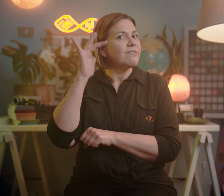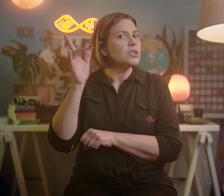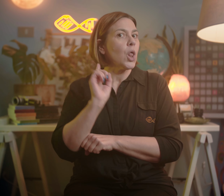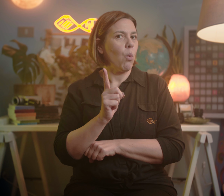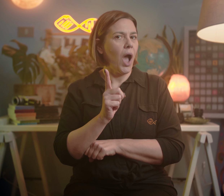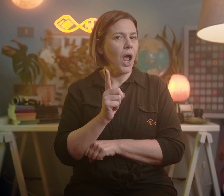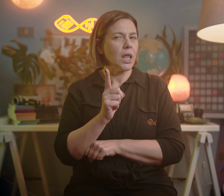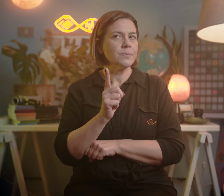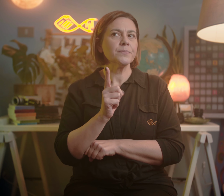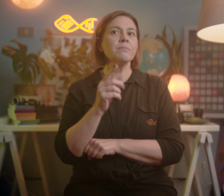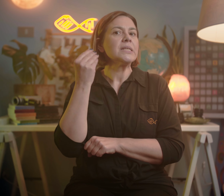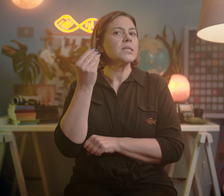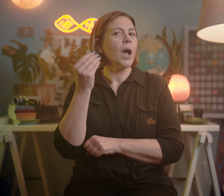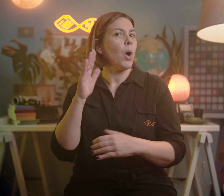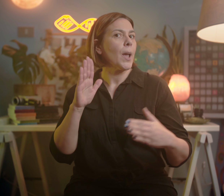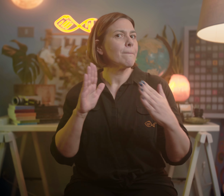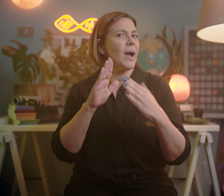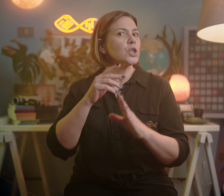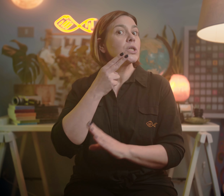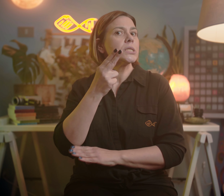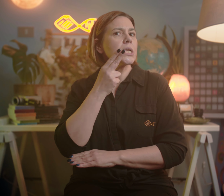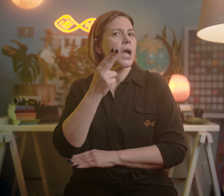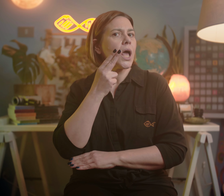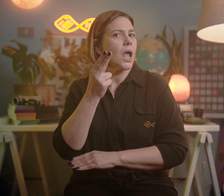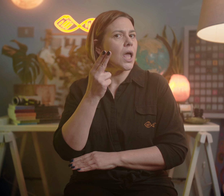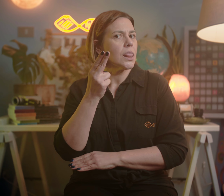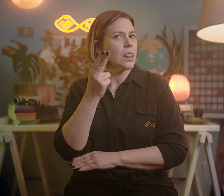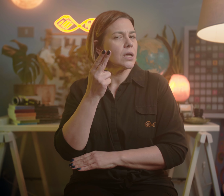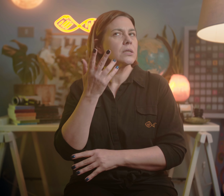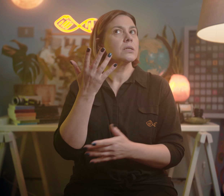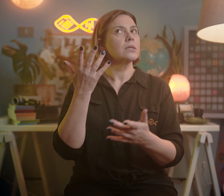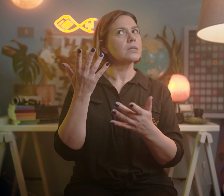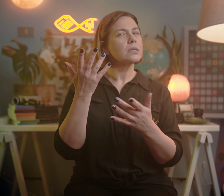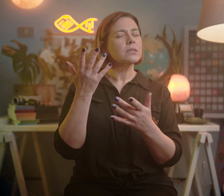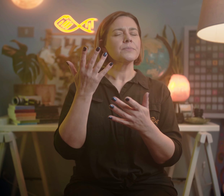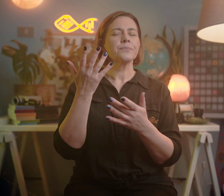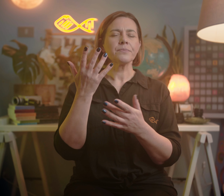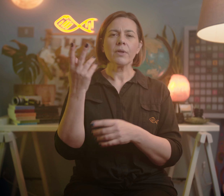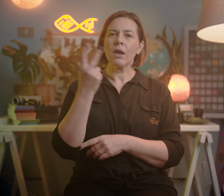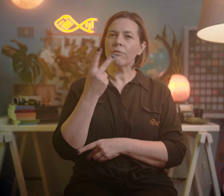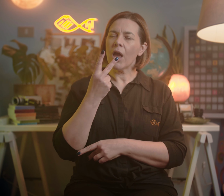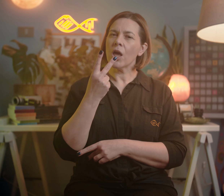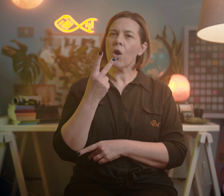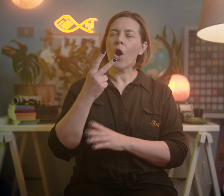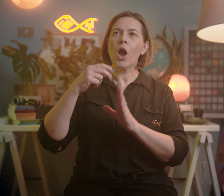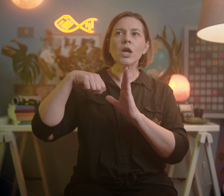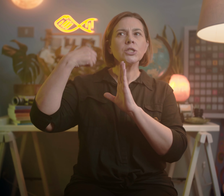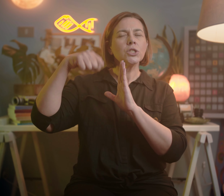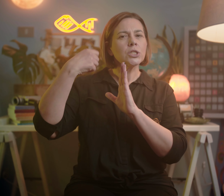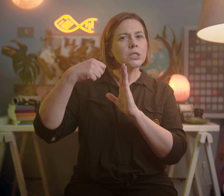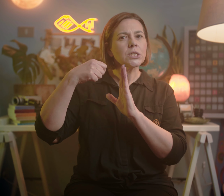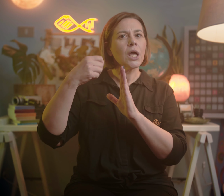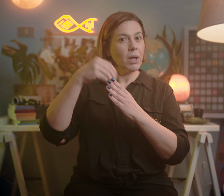impatto delle sigarette, ad esempio. Un impatto che hanno avuto all'interno del cinema e